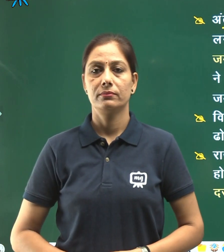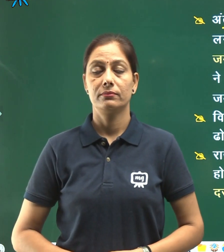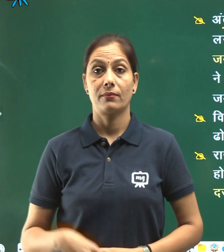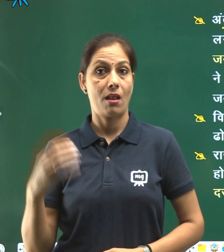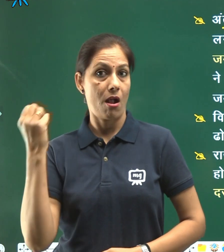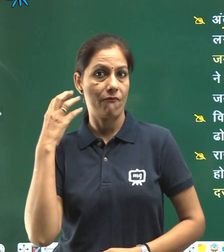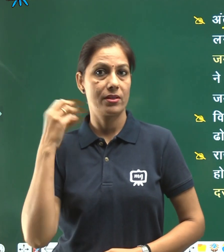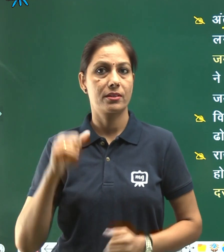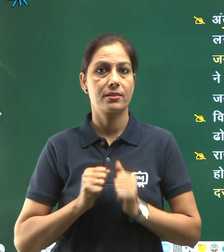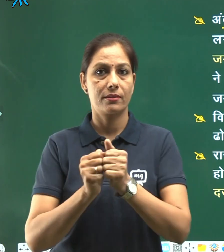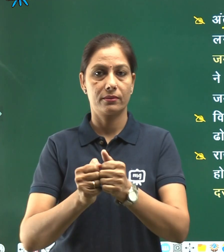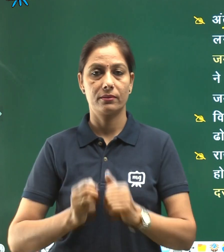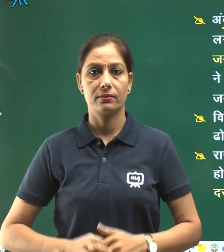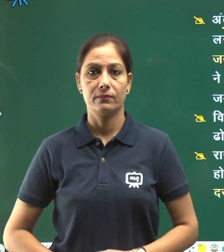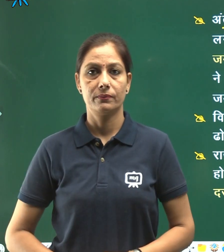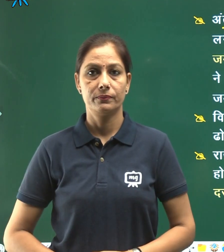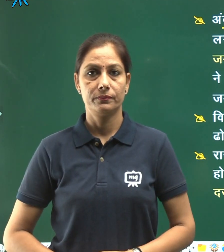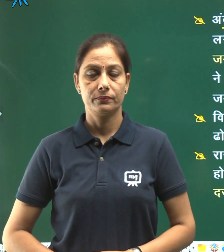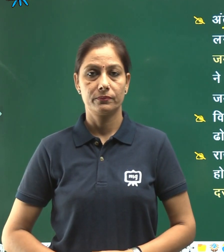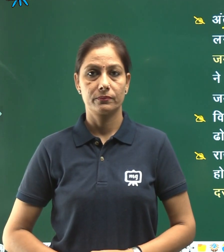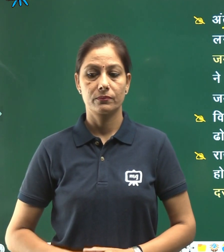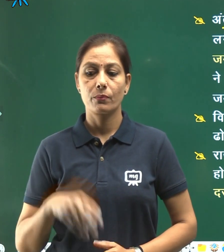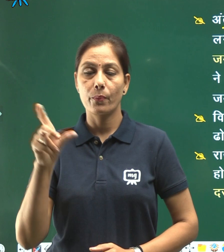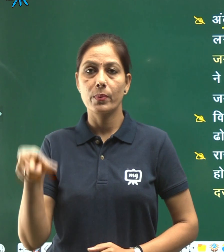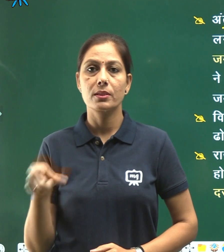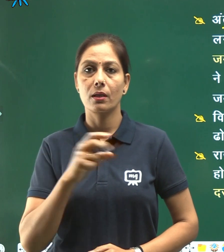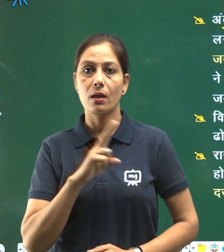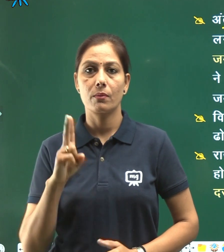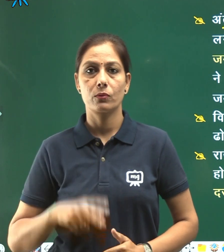की आवाज के साथ चांद सिंह को